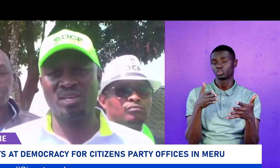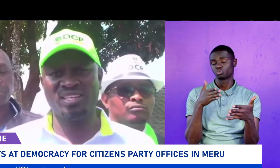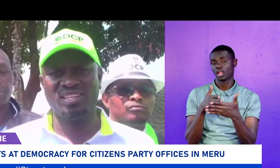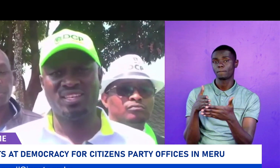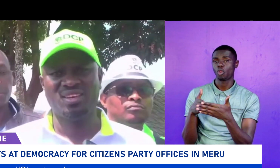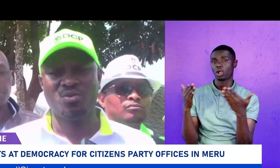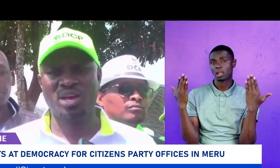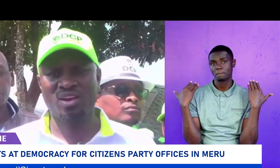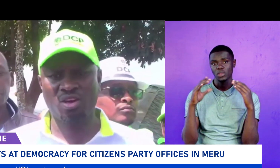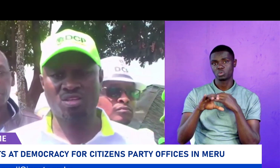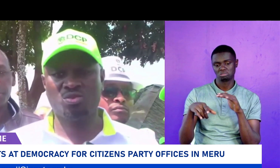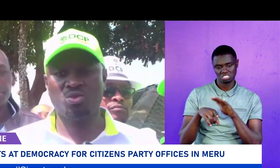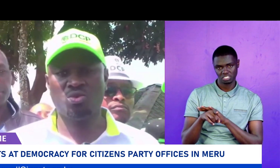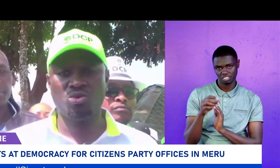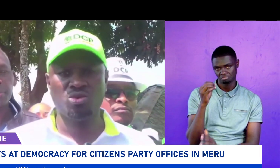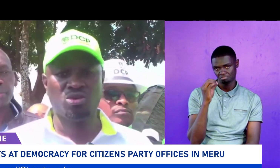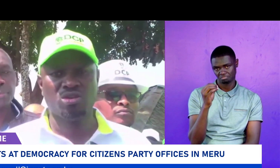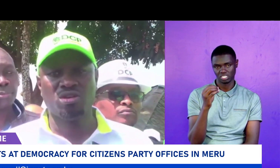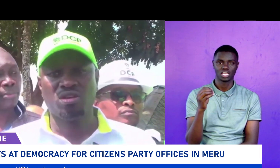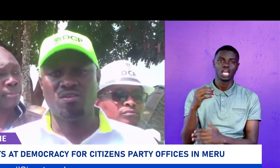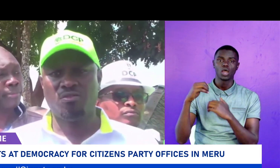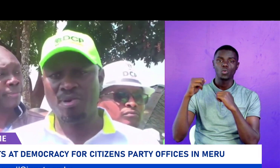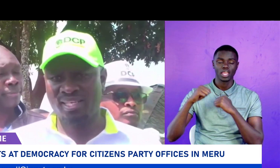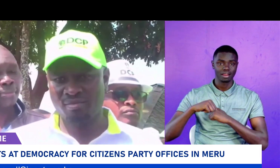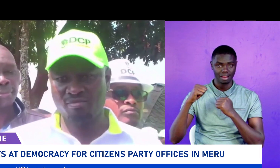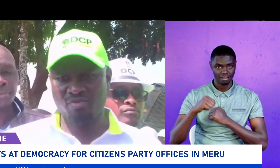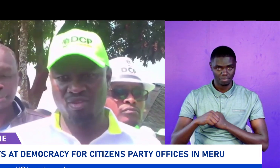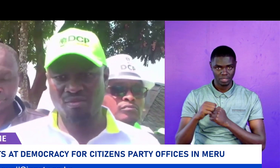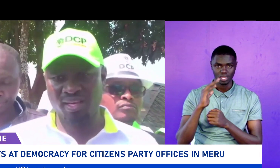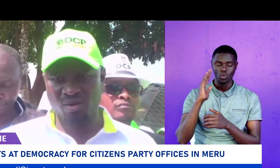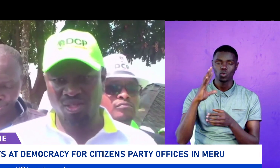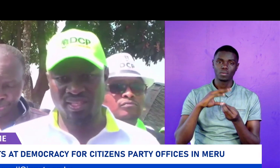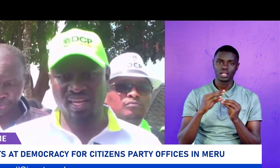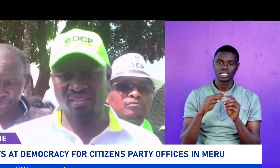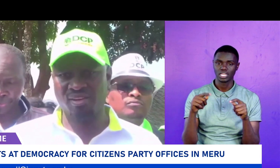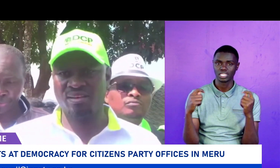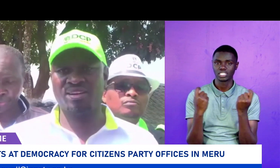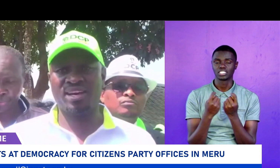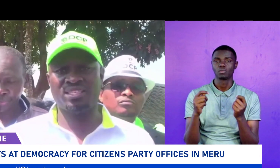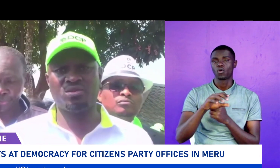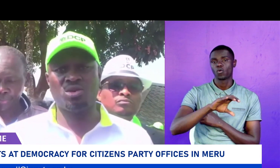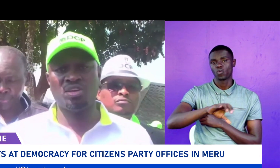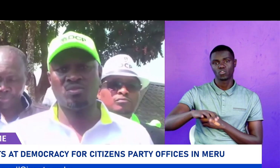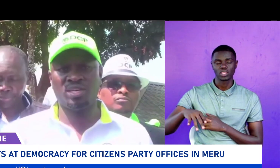agreement. We are going to form a team of the county executive. I have advised what we have not